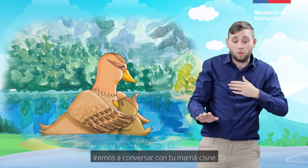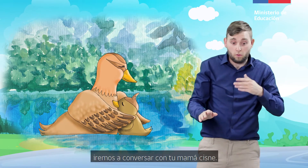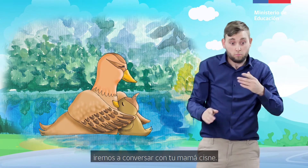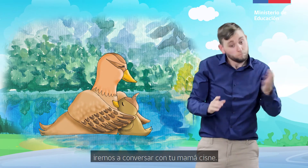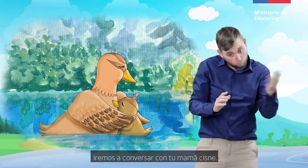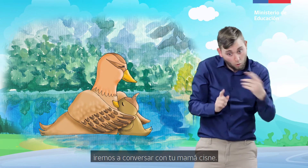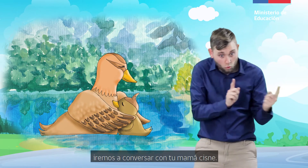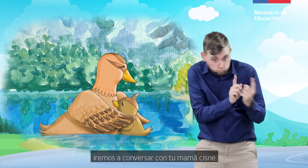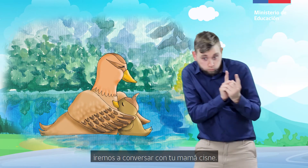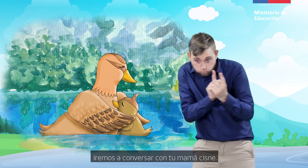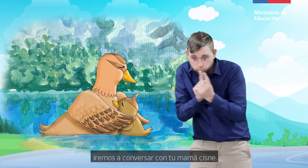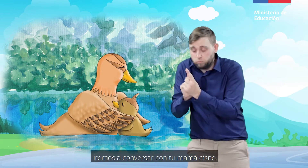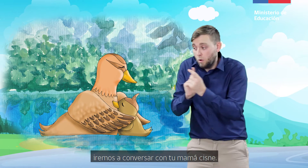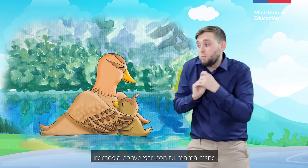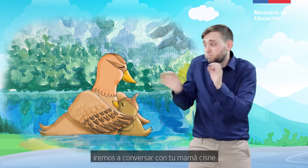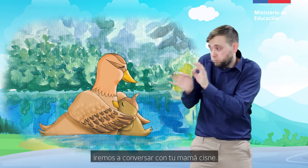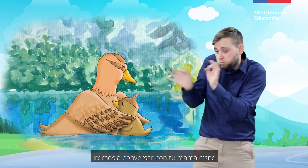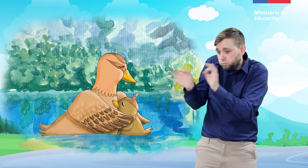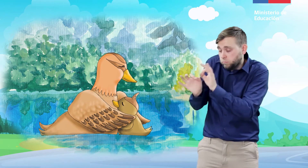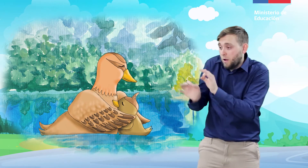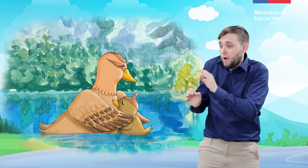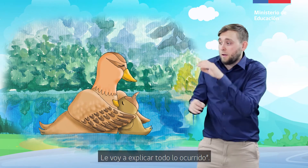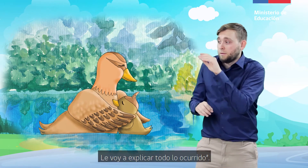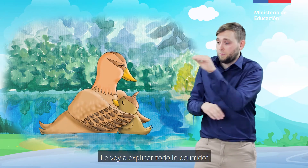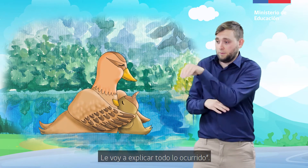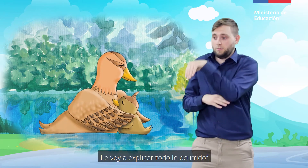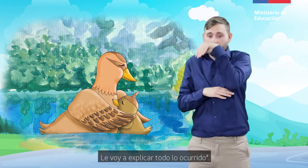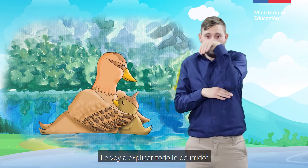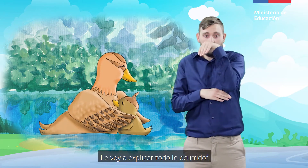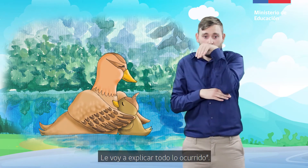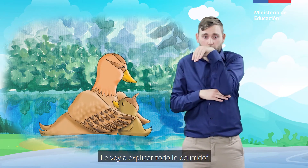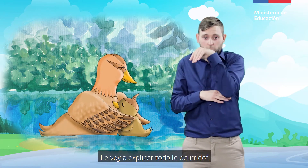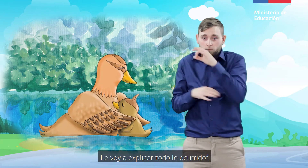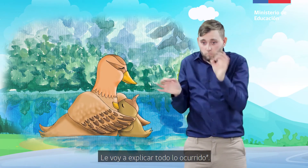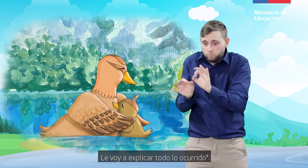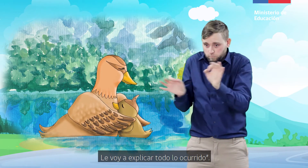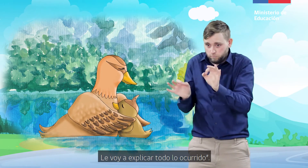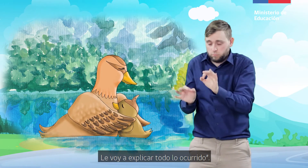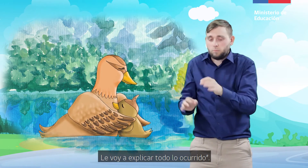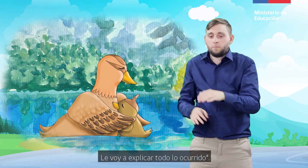a conversar con tu mamá cisne. Le voy a explicar todo lo ocurrido.